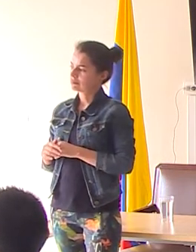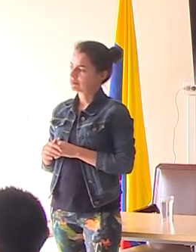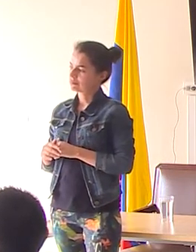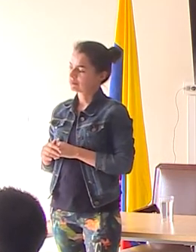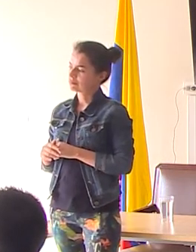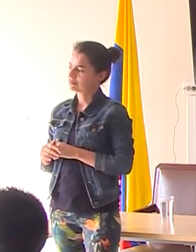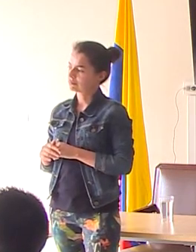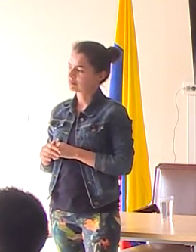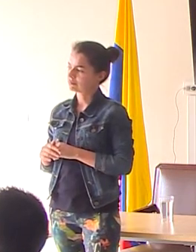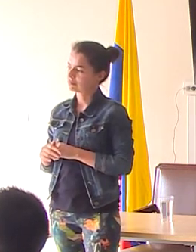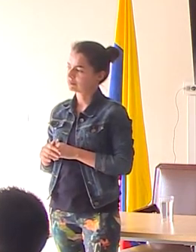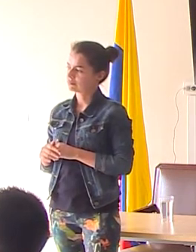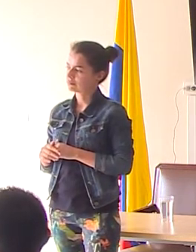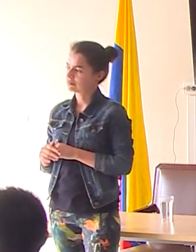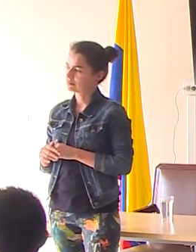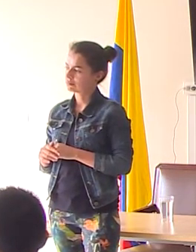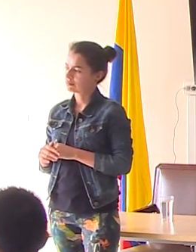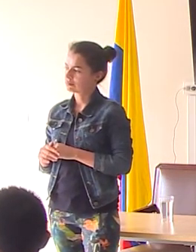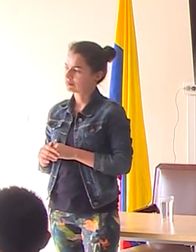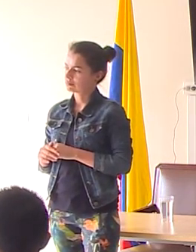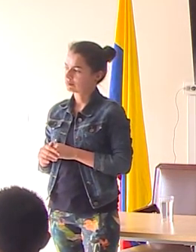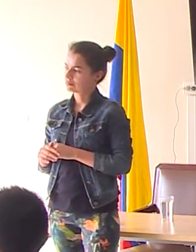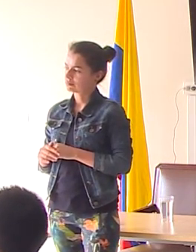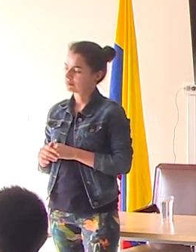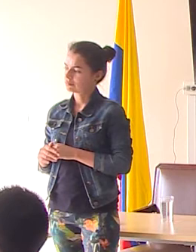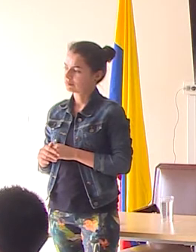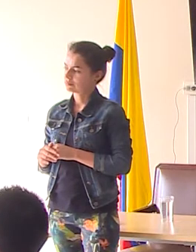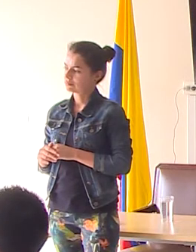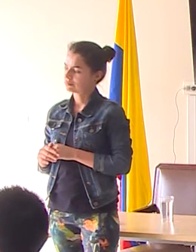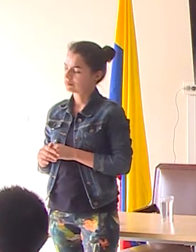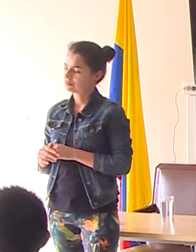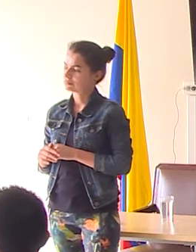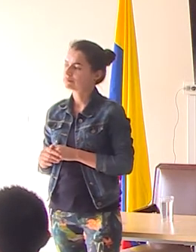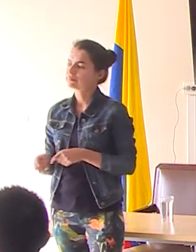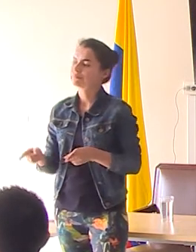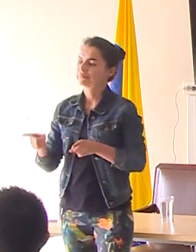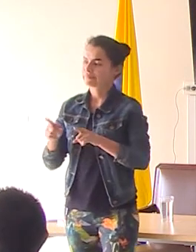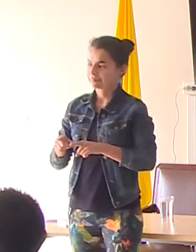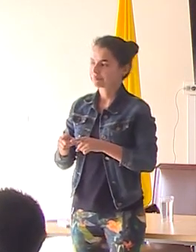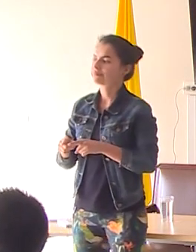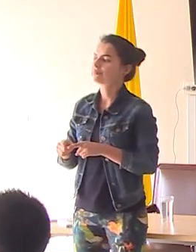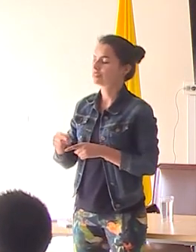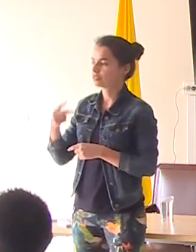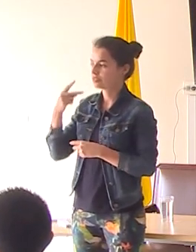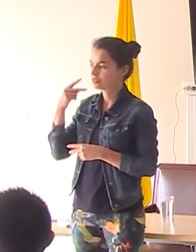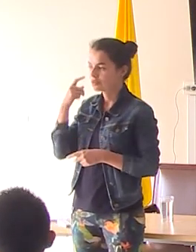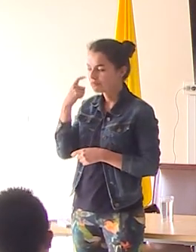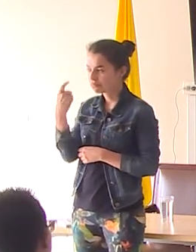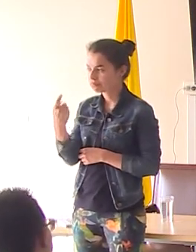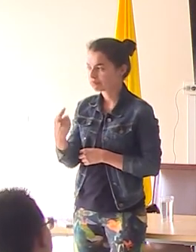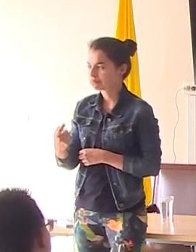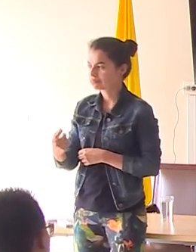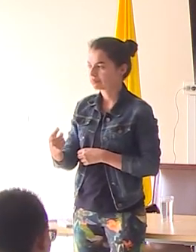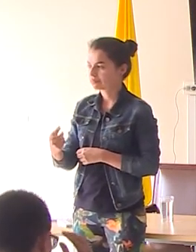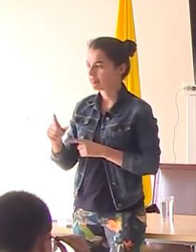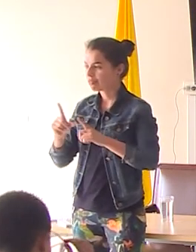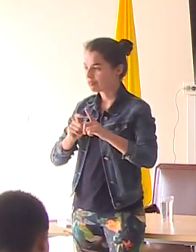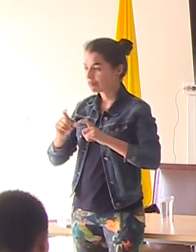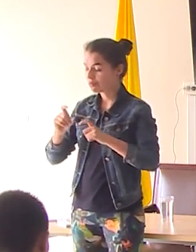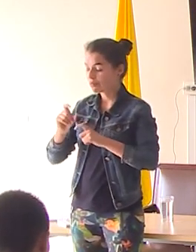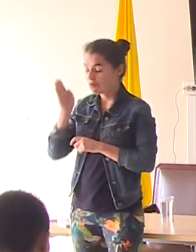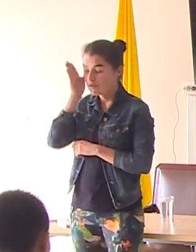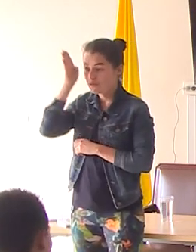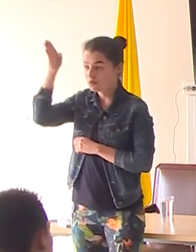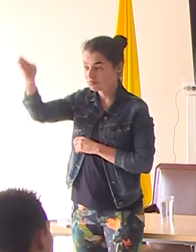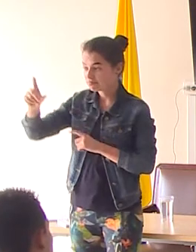ampliarlo en términos buscar volverlo un atractivo turístico a largo plazo y que en torno a